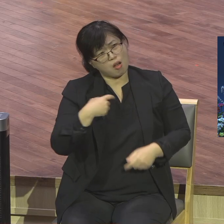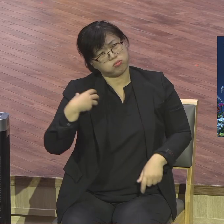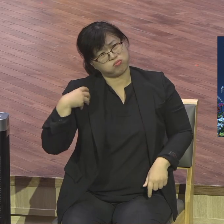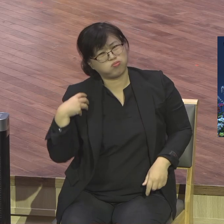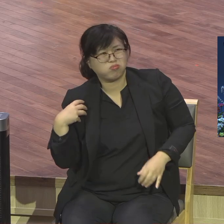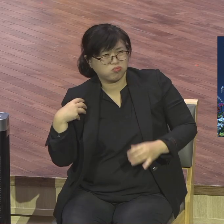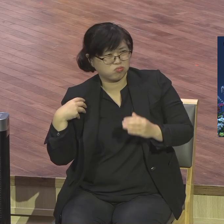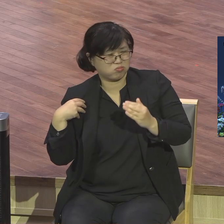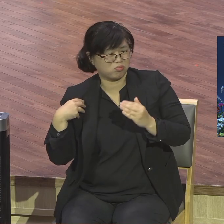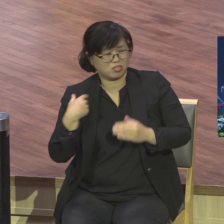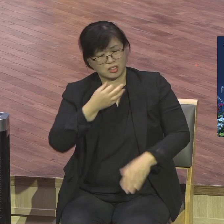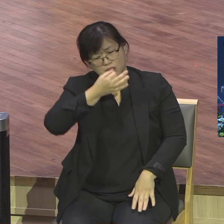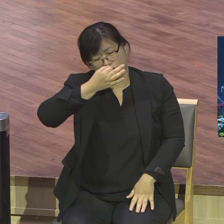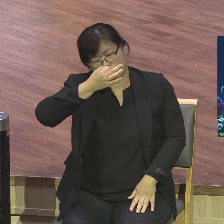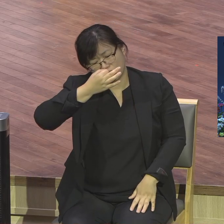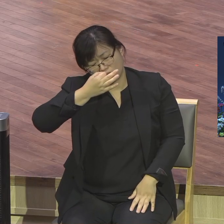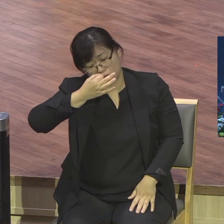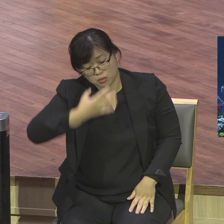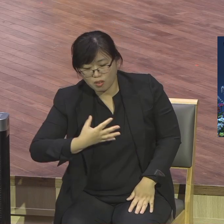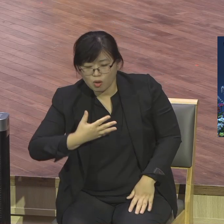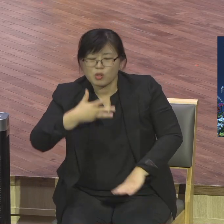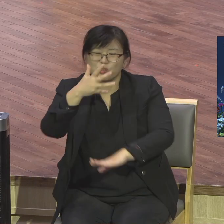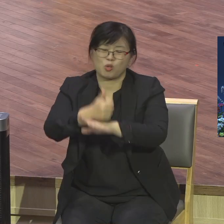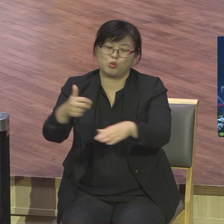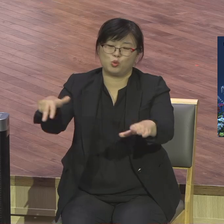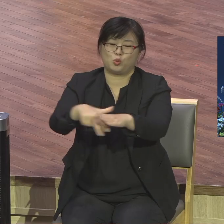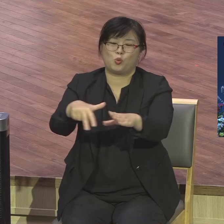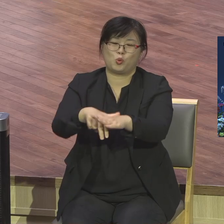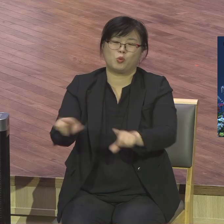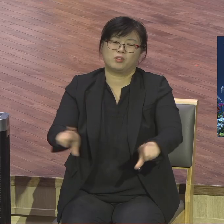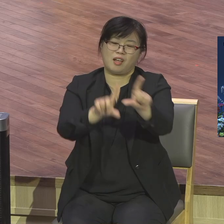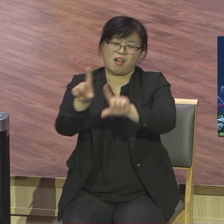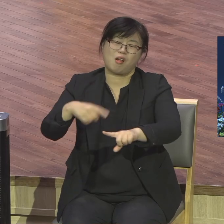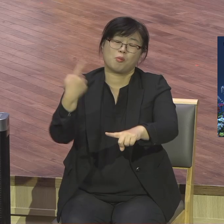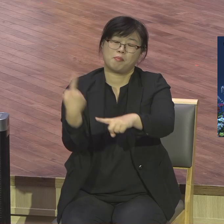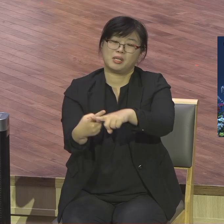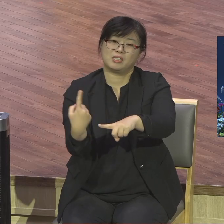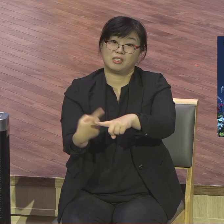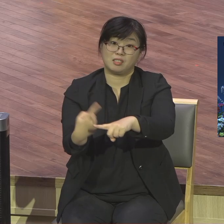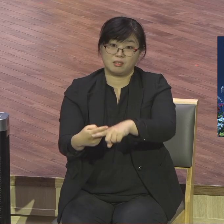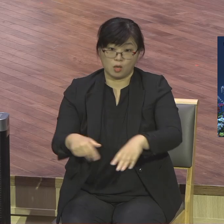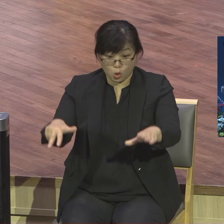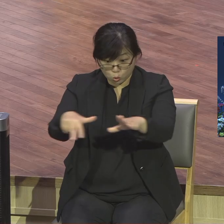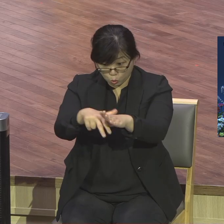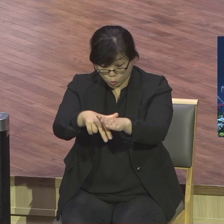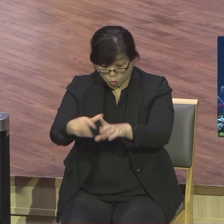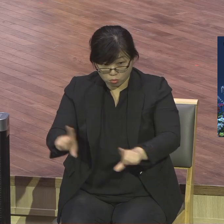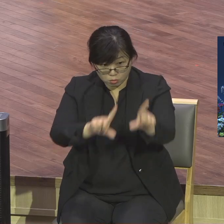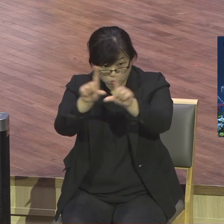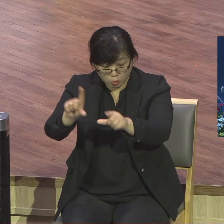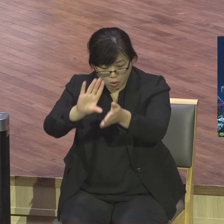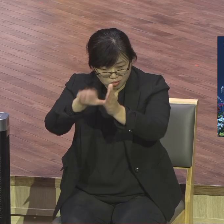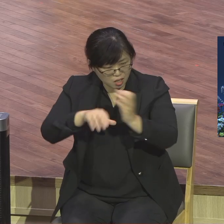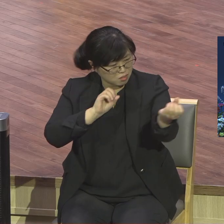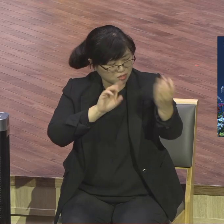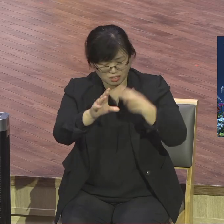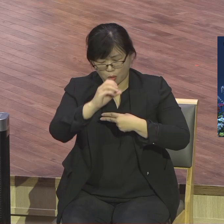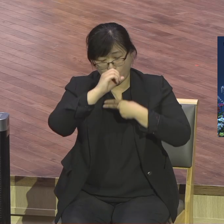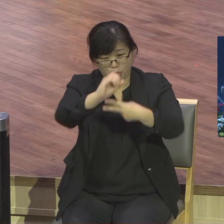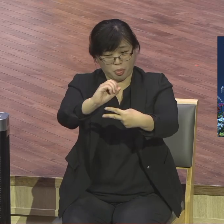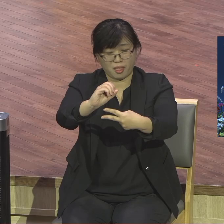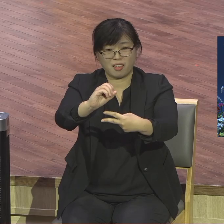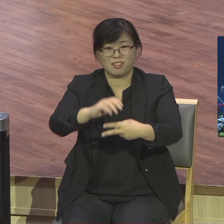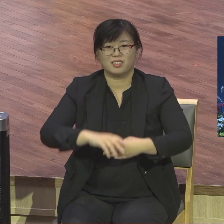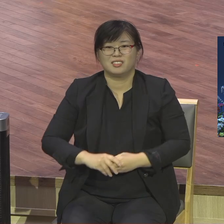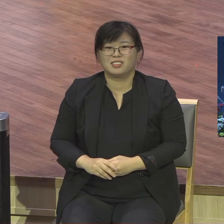종교는 구원이 없습니다. 종교는 응답이 없어요. 하나님 주신 응답이 없다고요. 신앙생활이라는 것은 의무감이